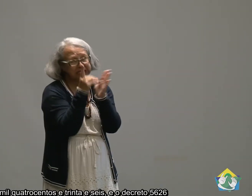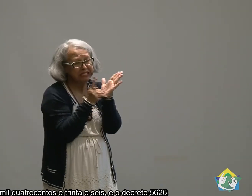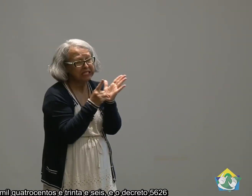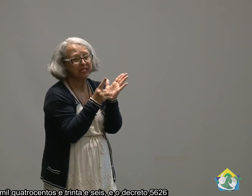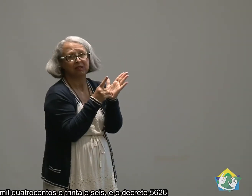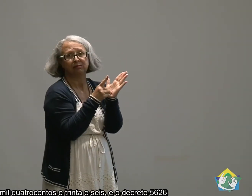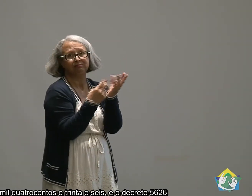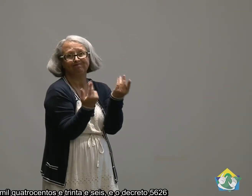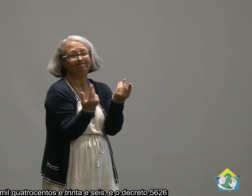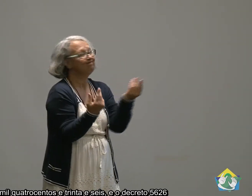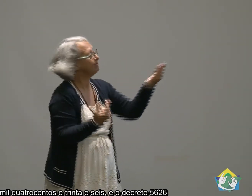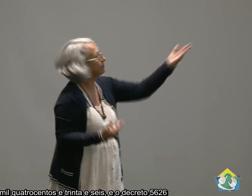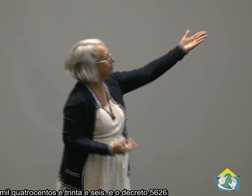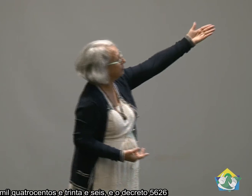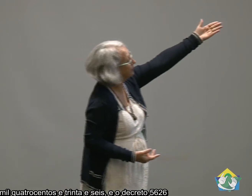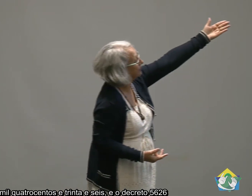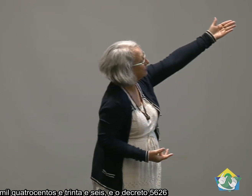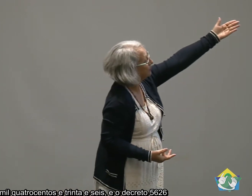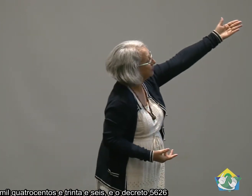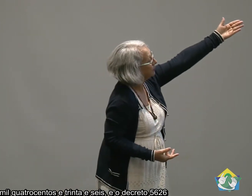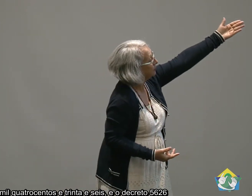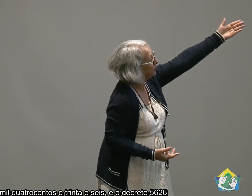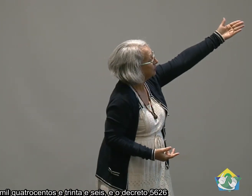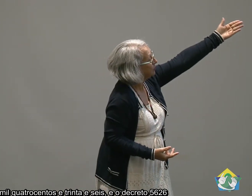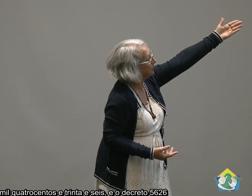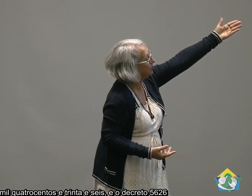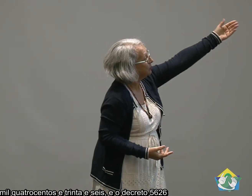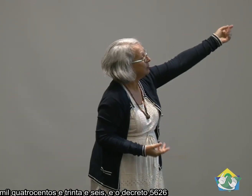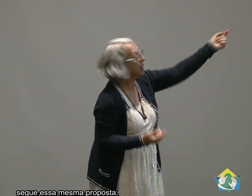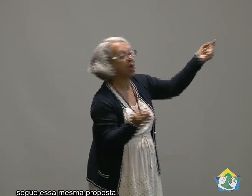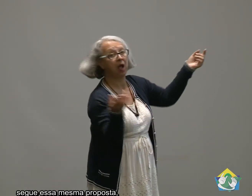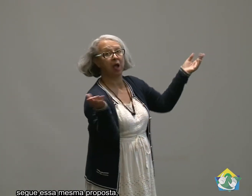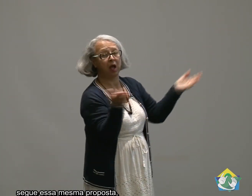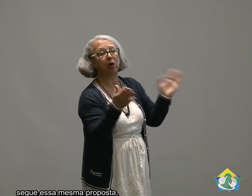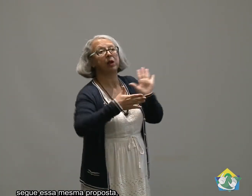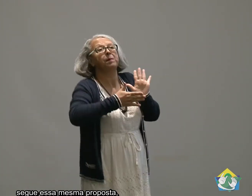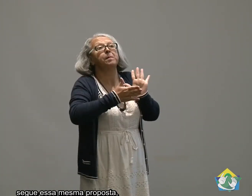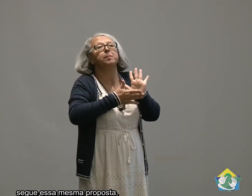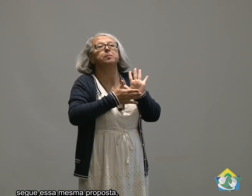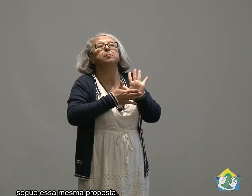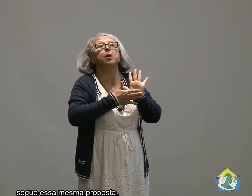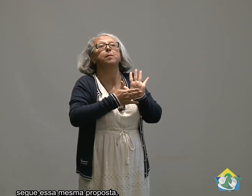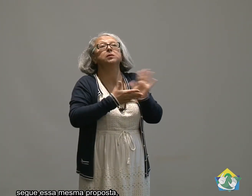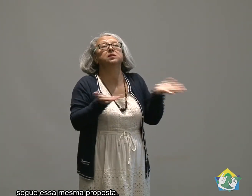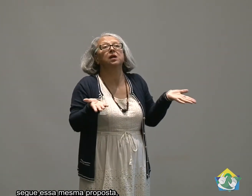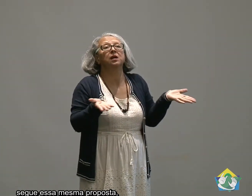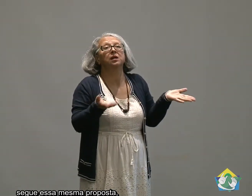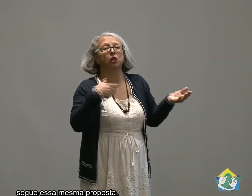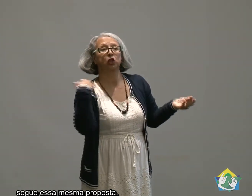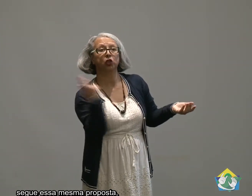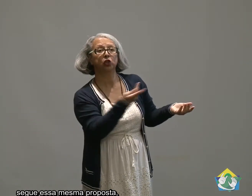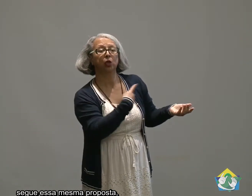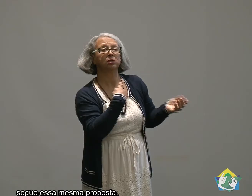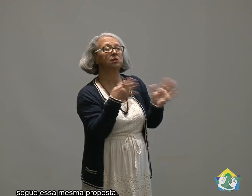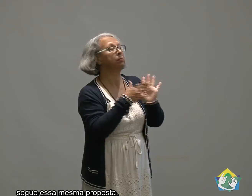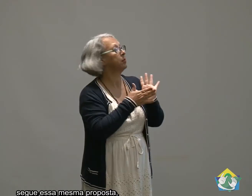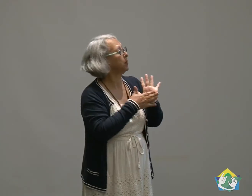A Lei 10.436 e o Decreto 5626 segue essa mesma proposta,